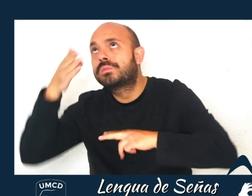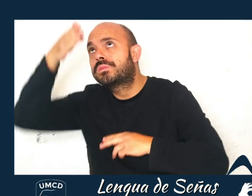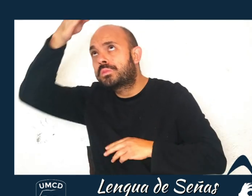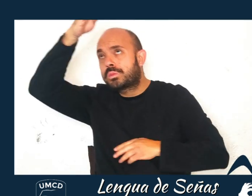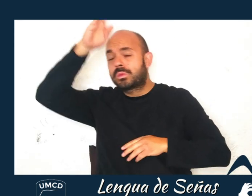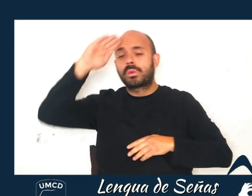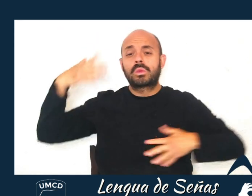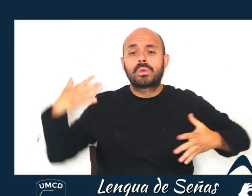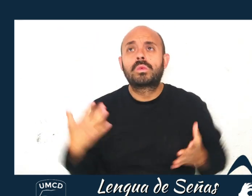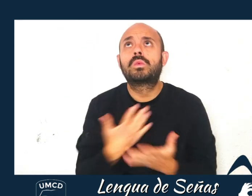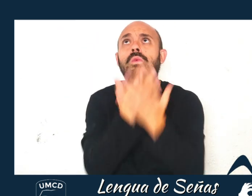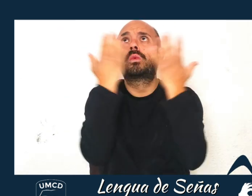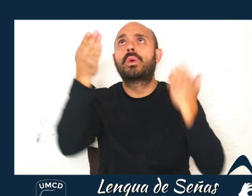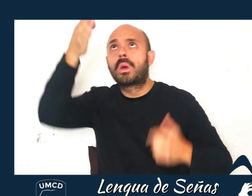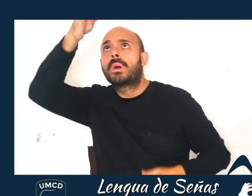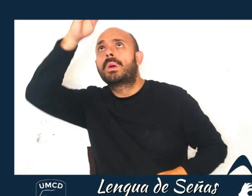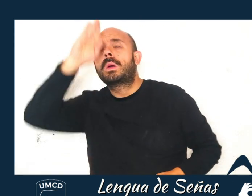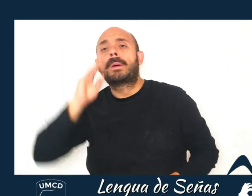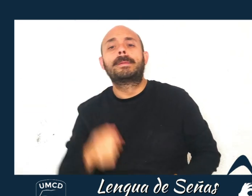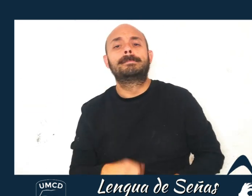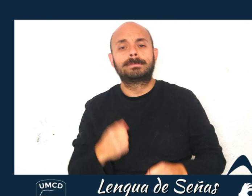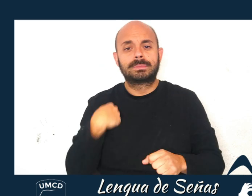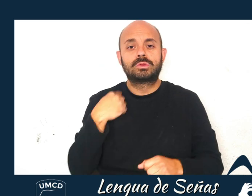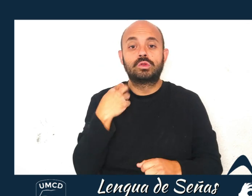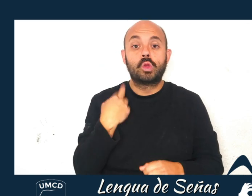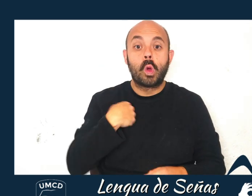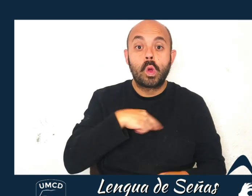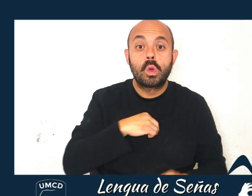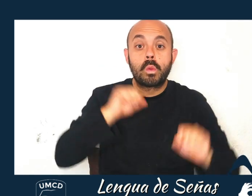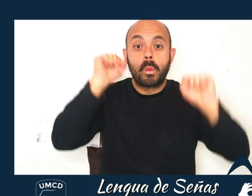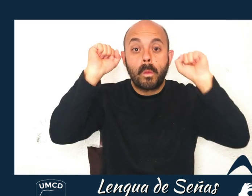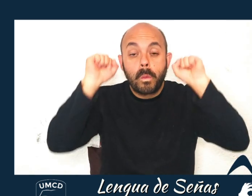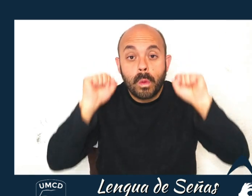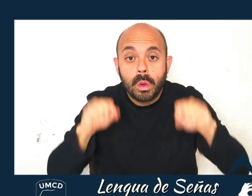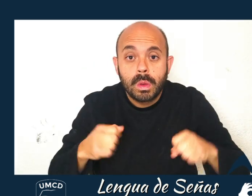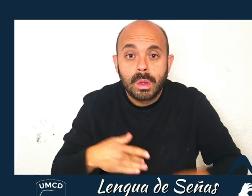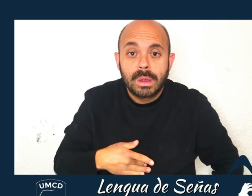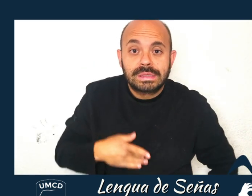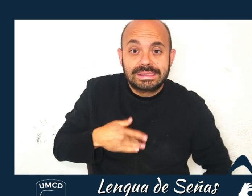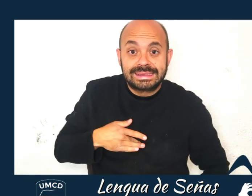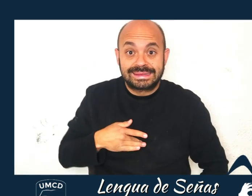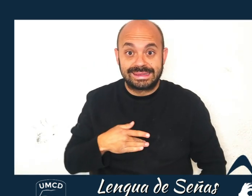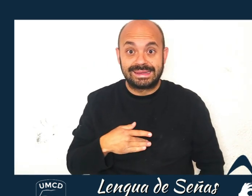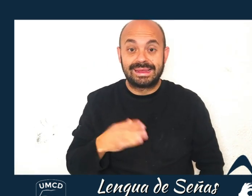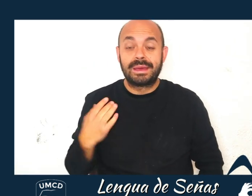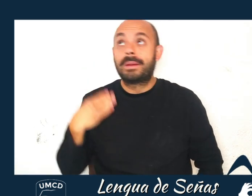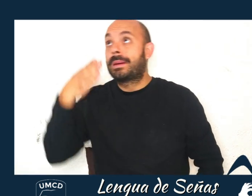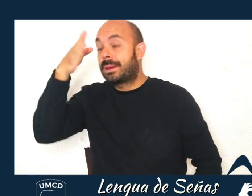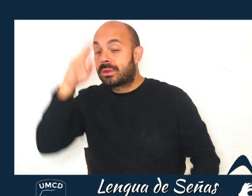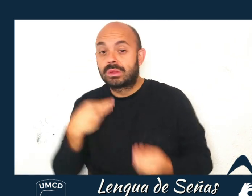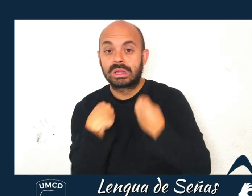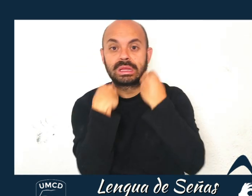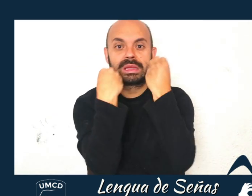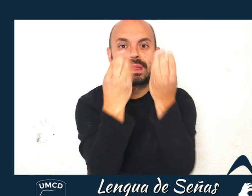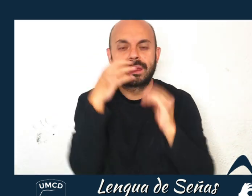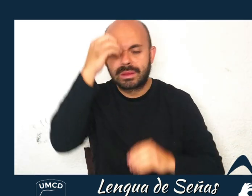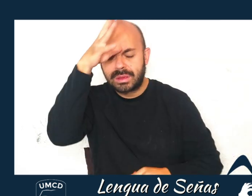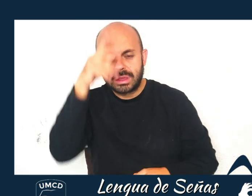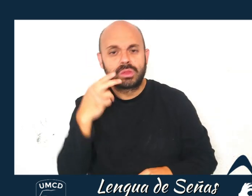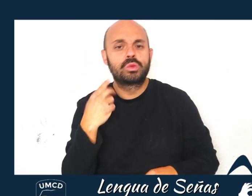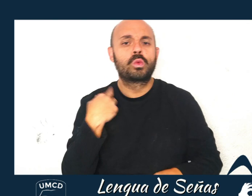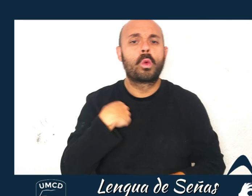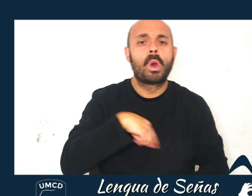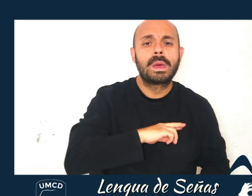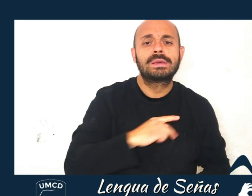reverencia ante Él, nos vamos a dar cuenta que nuestra vida va a ser transformada con solamente ese principio fundamental, en el que